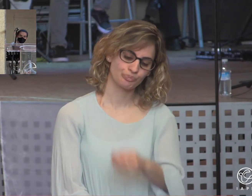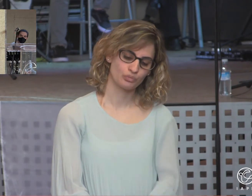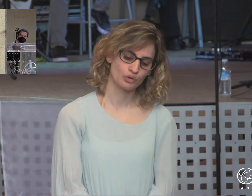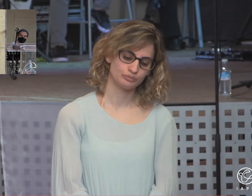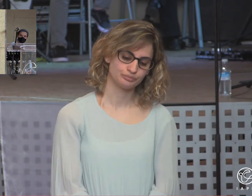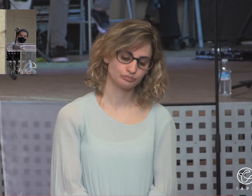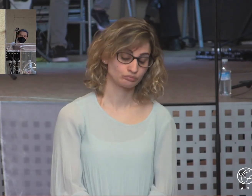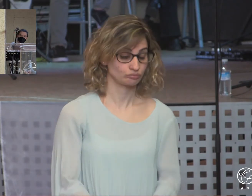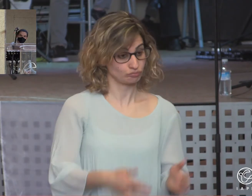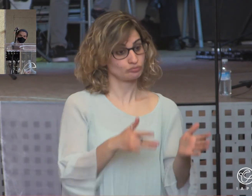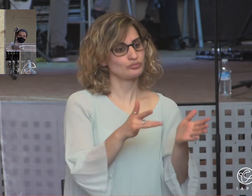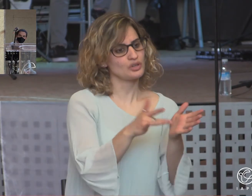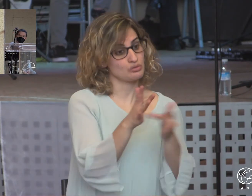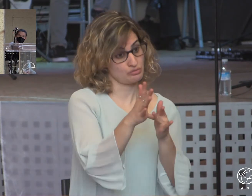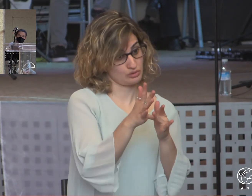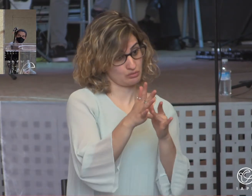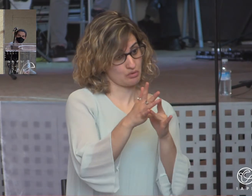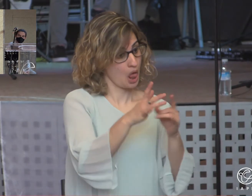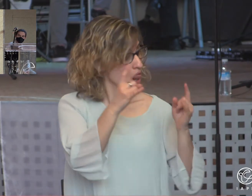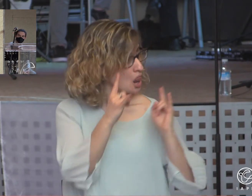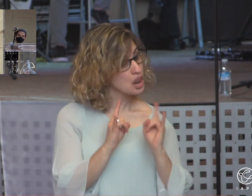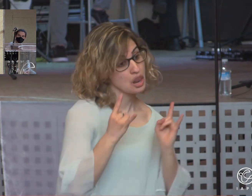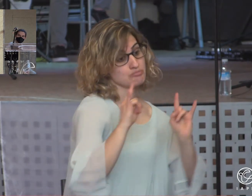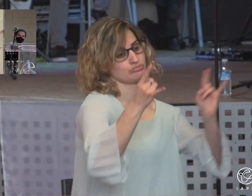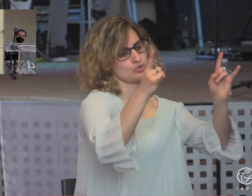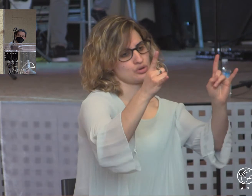se le echan encima